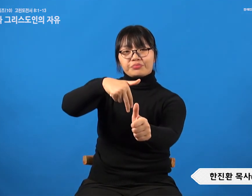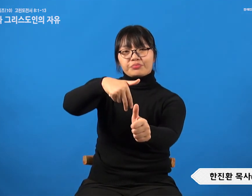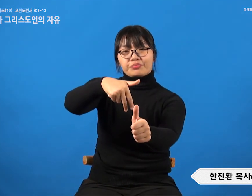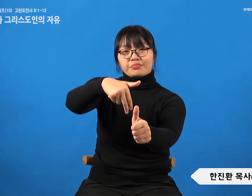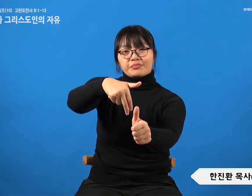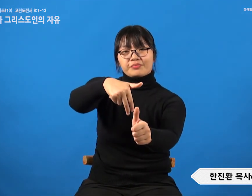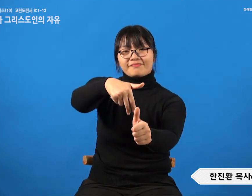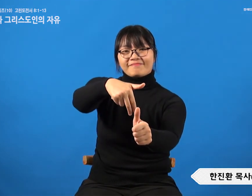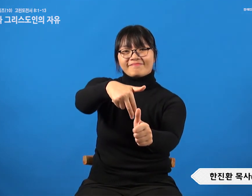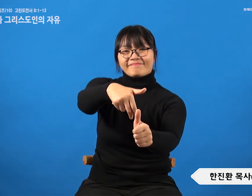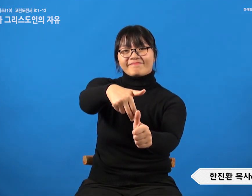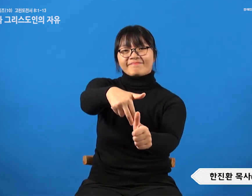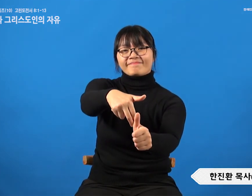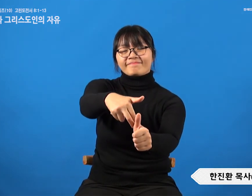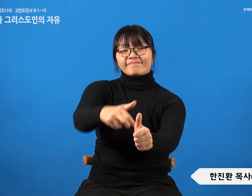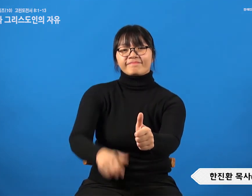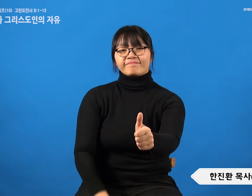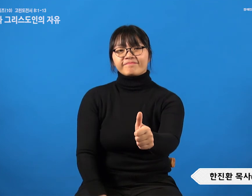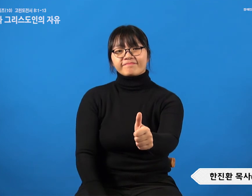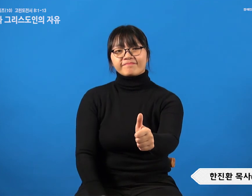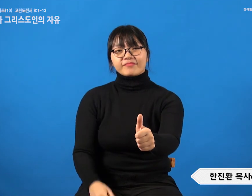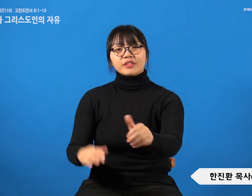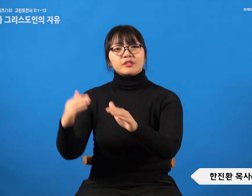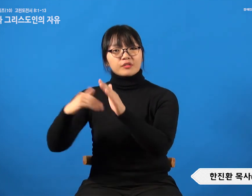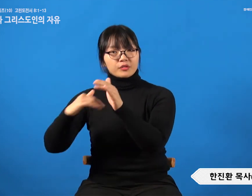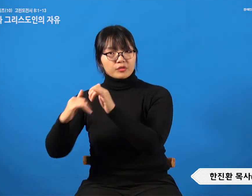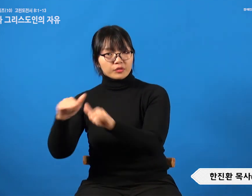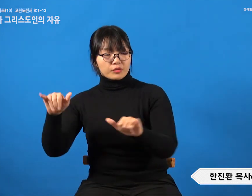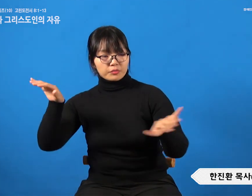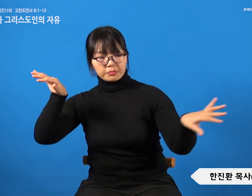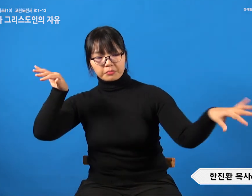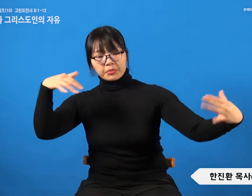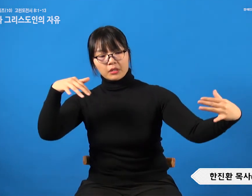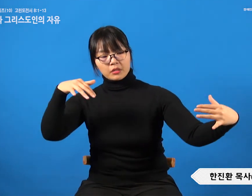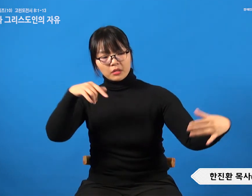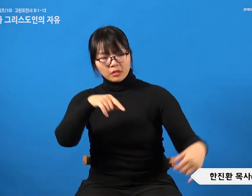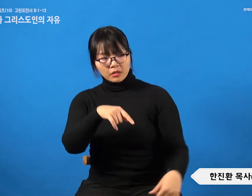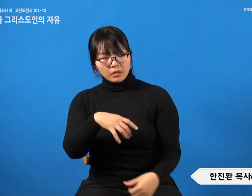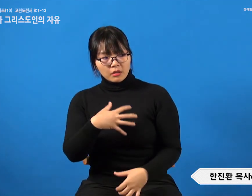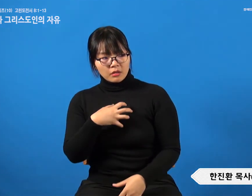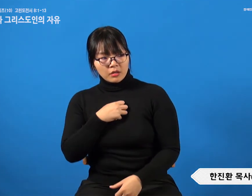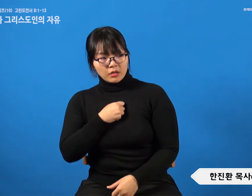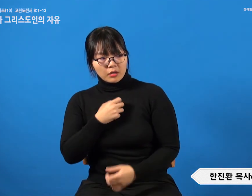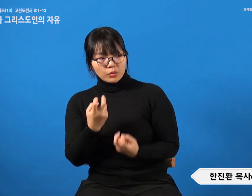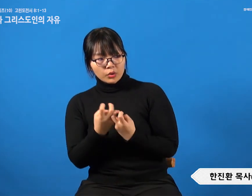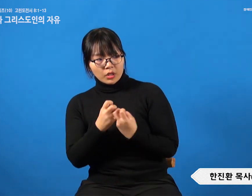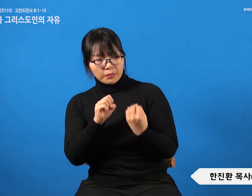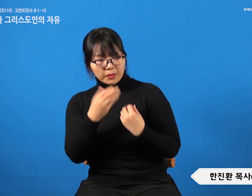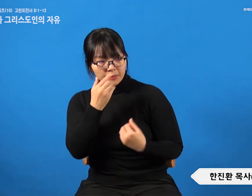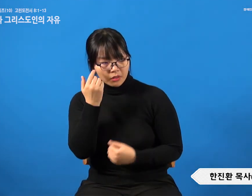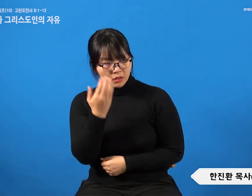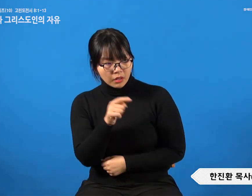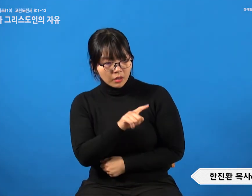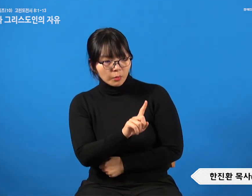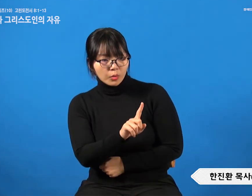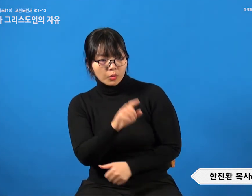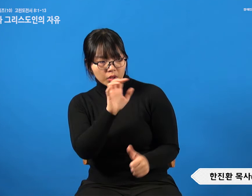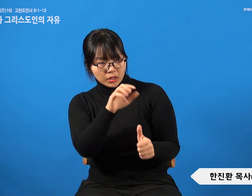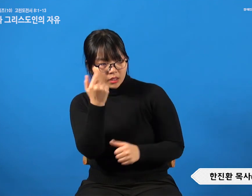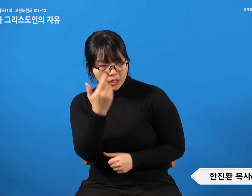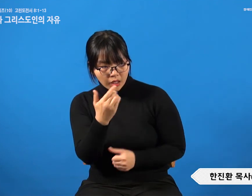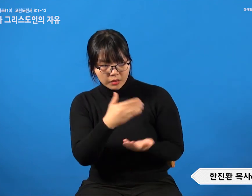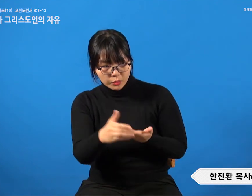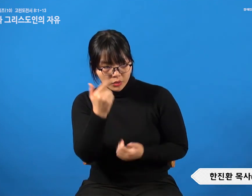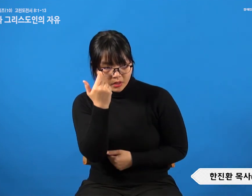이렇게 다가왔습니다. 교인들이 전부 긴장을 했습니다. 어쩌려는 걸까?